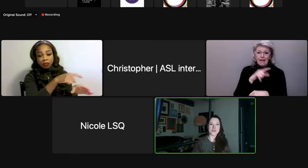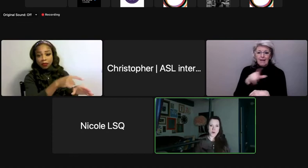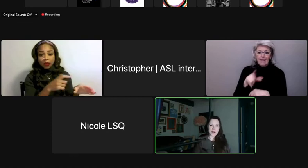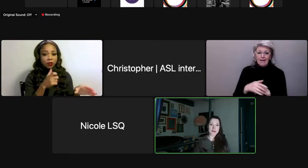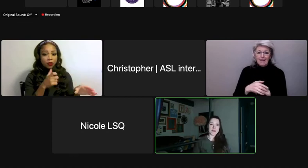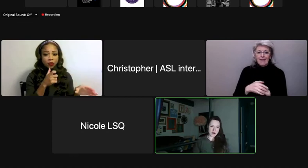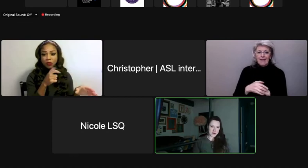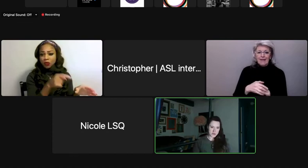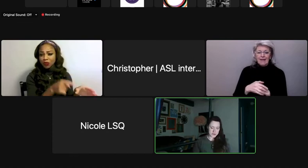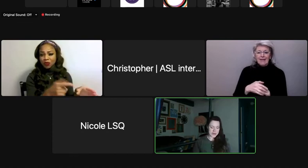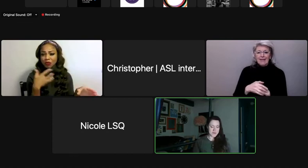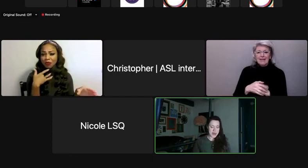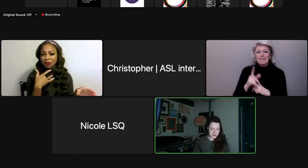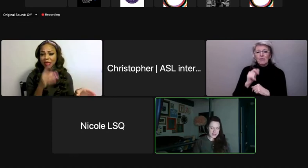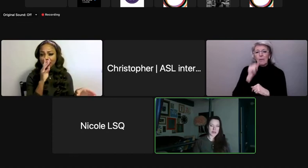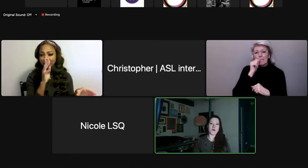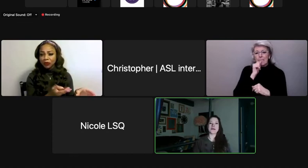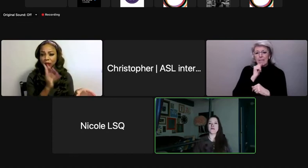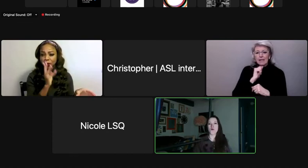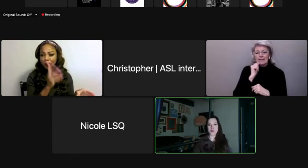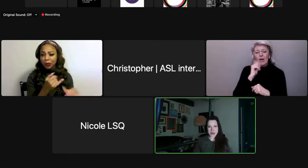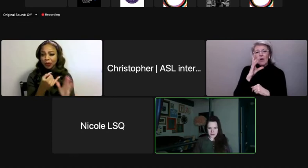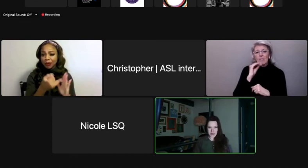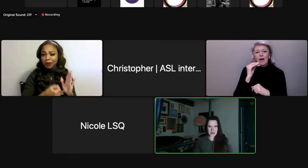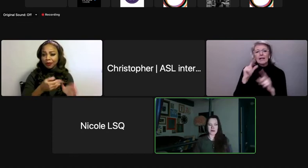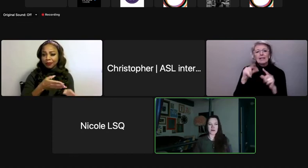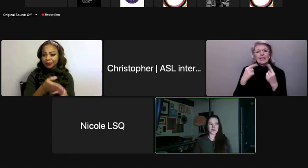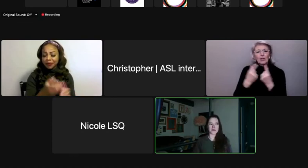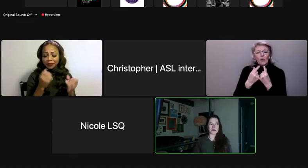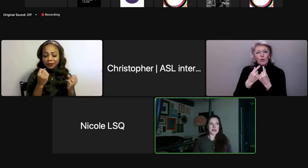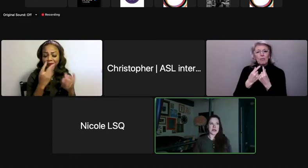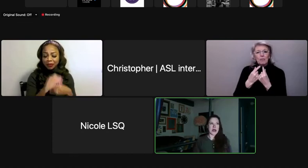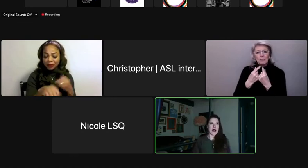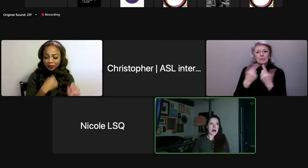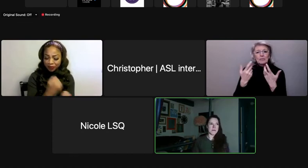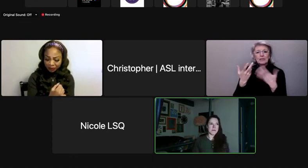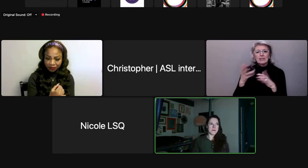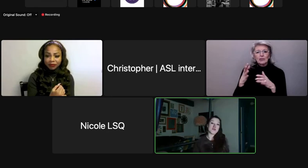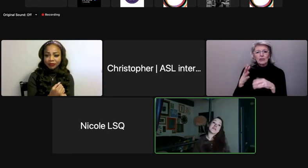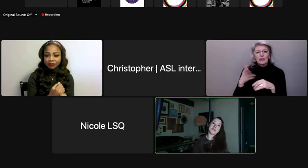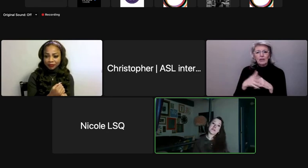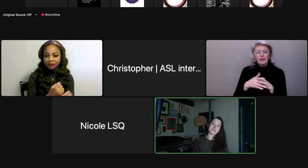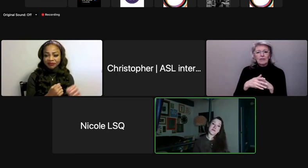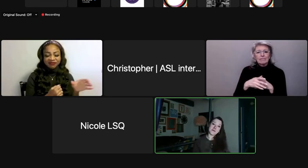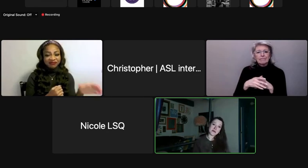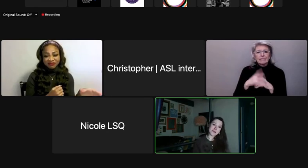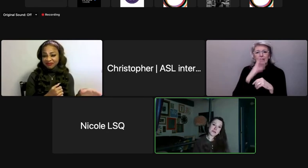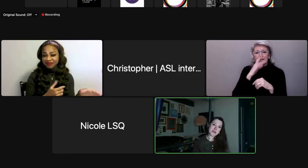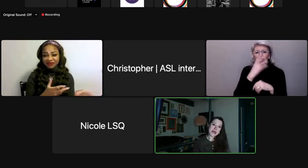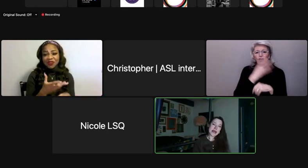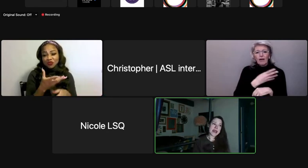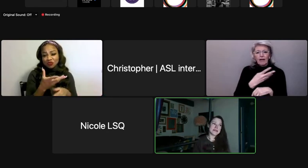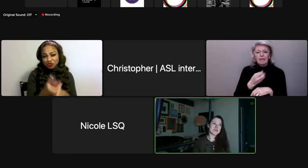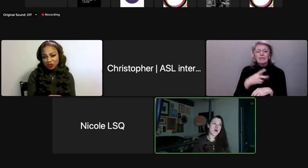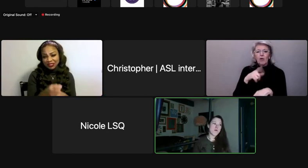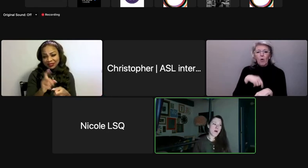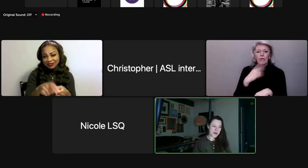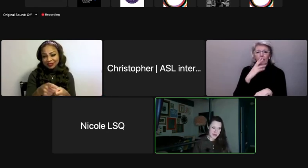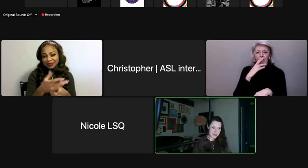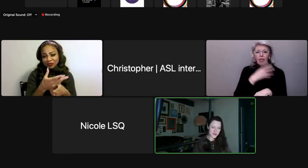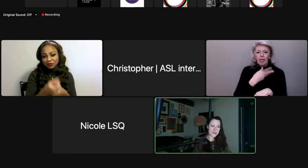on parle de groupes qui ont été ignorés pendant très longtemps